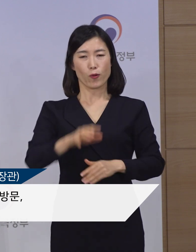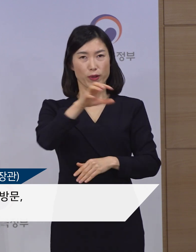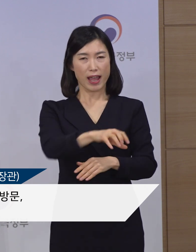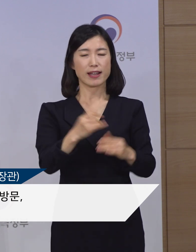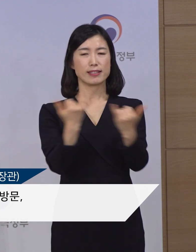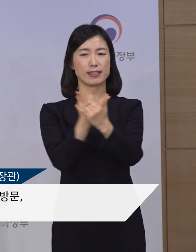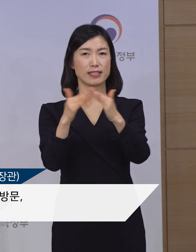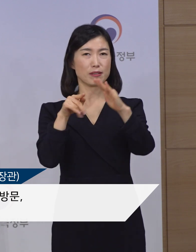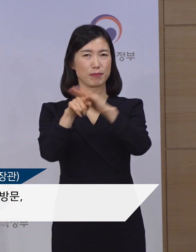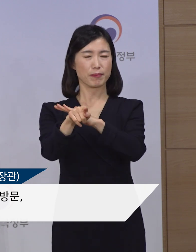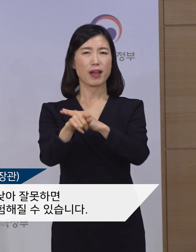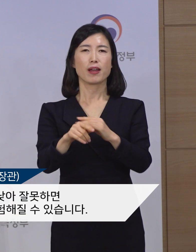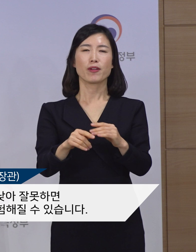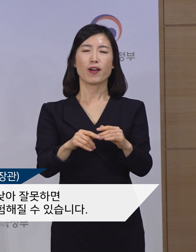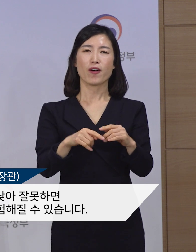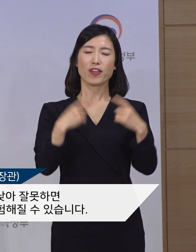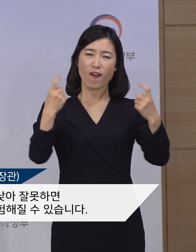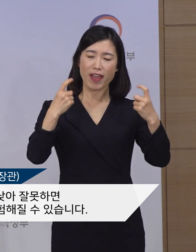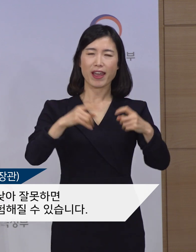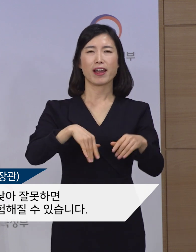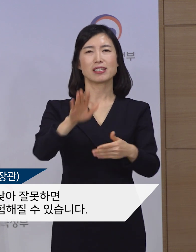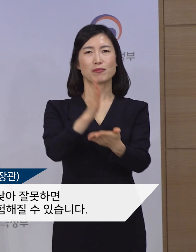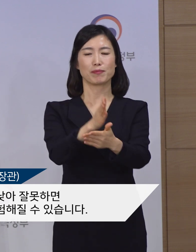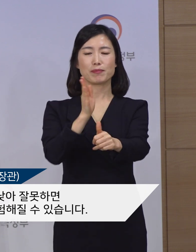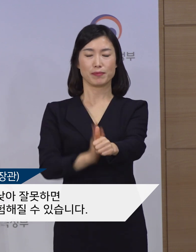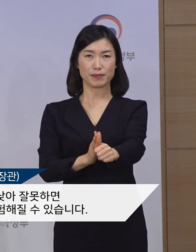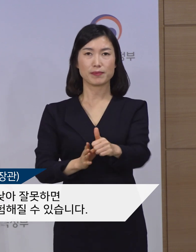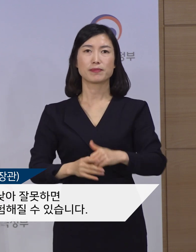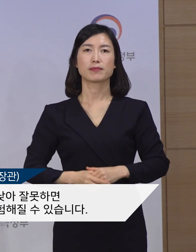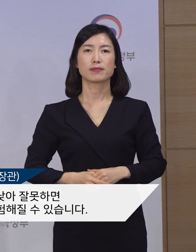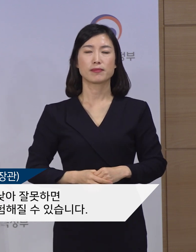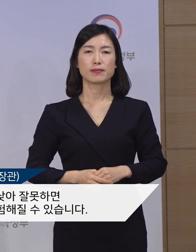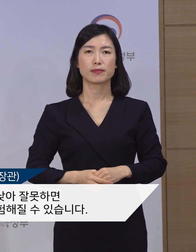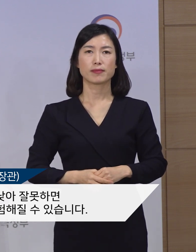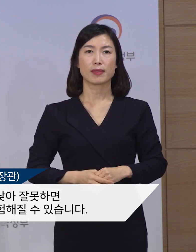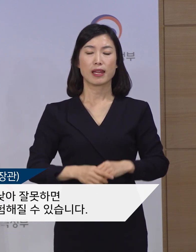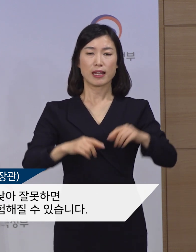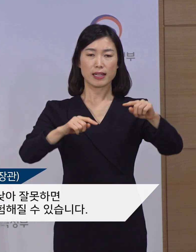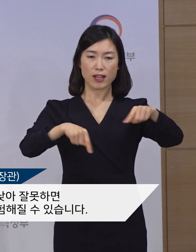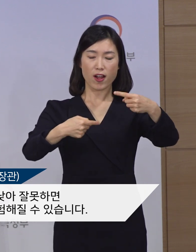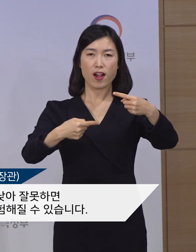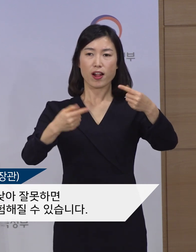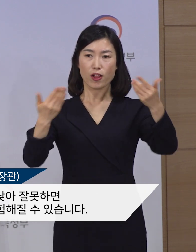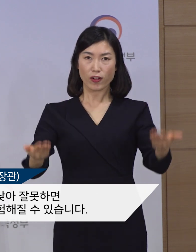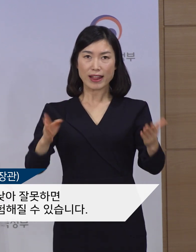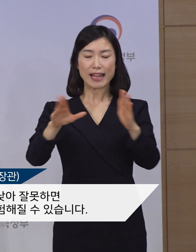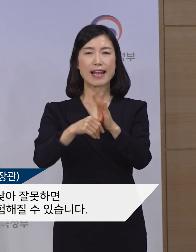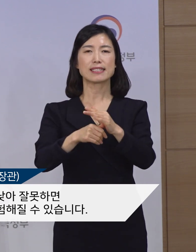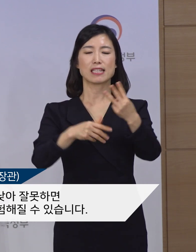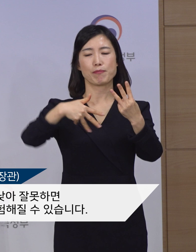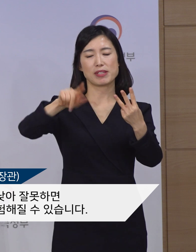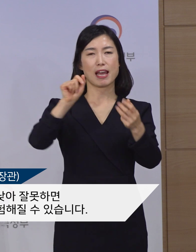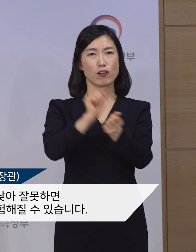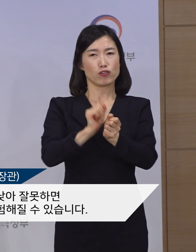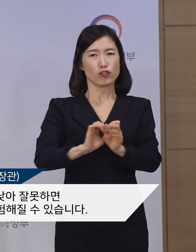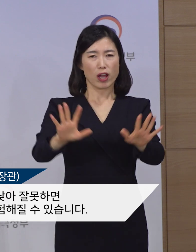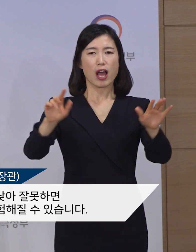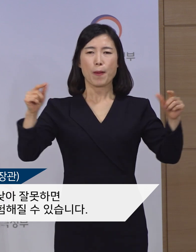자제해 주실 것을 부탁드립니다. 설 연휴까지 3차 유행이 대폭 줄어들 가능성은